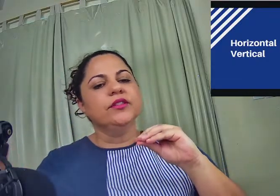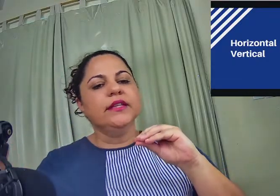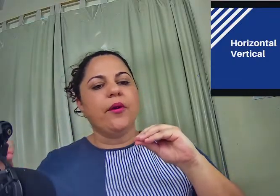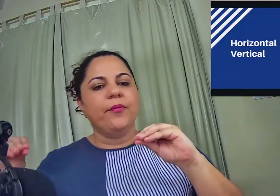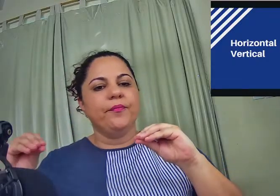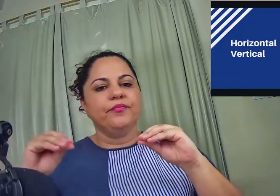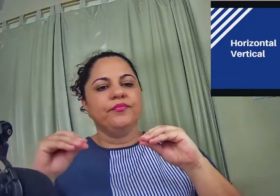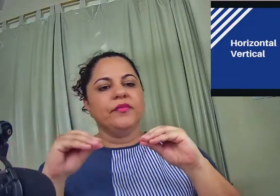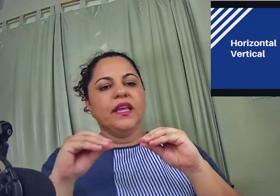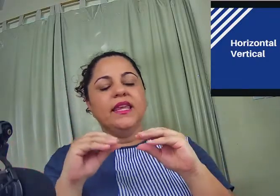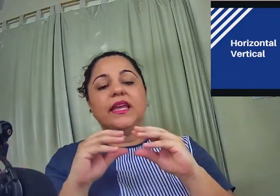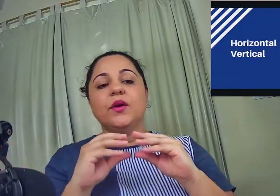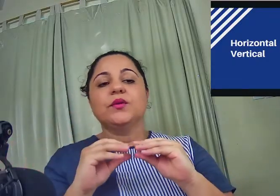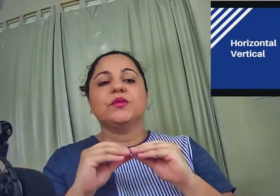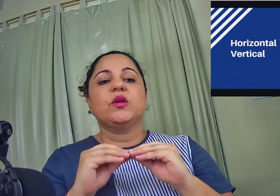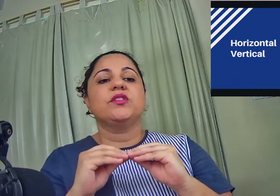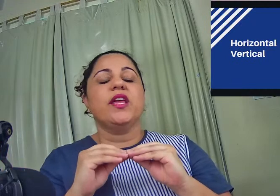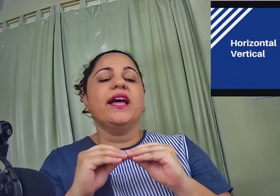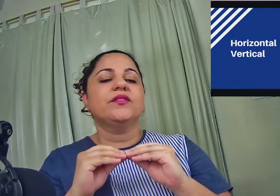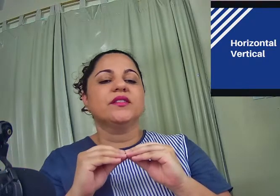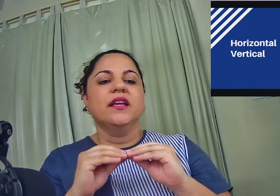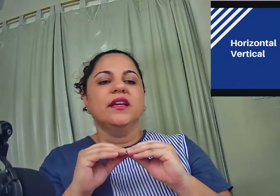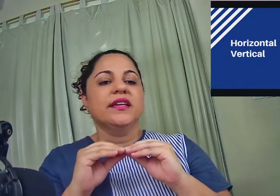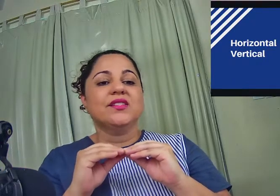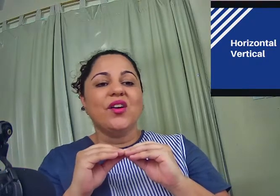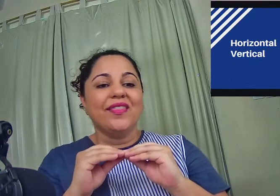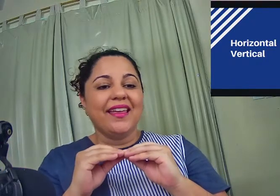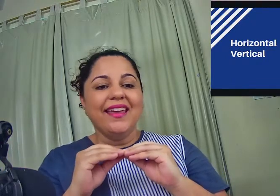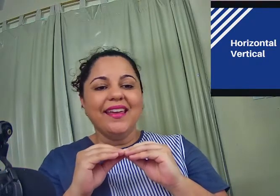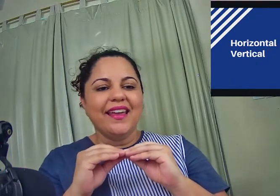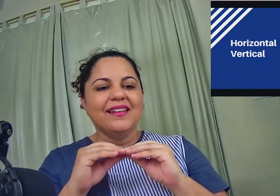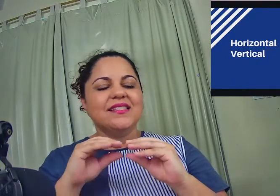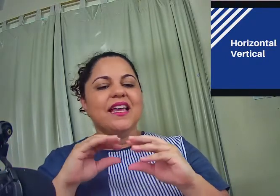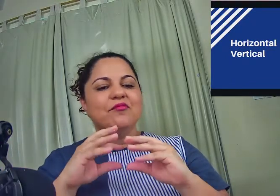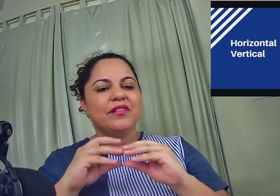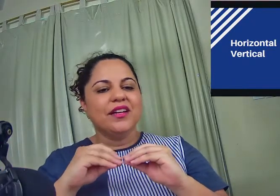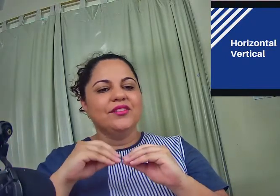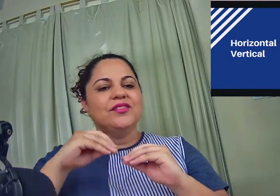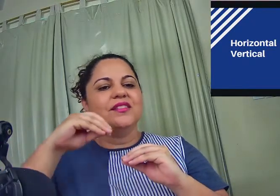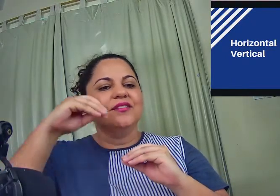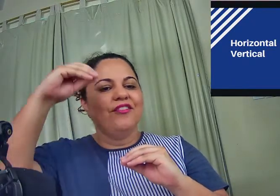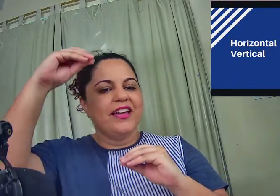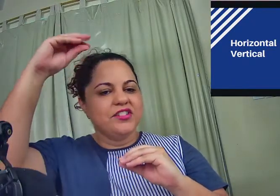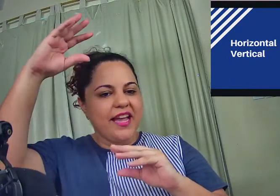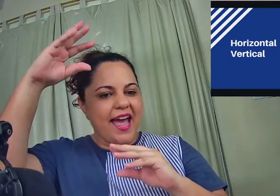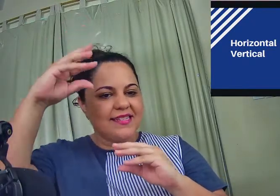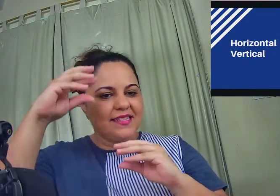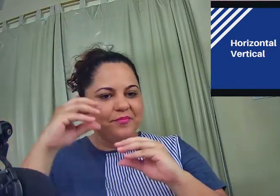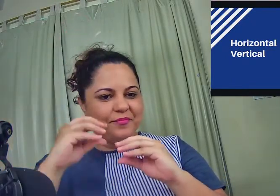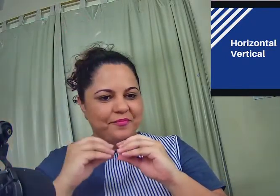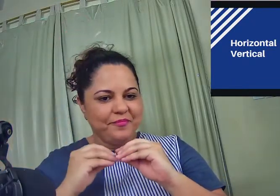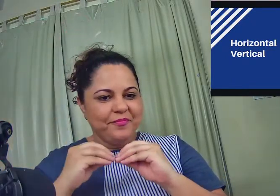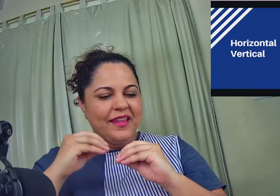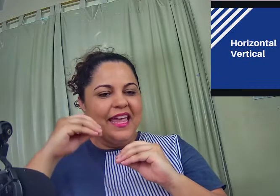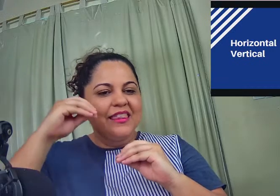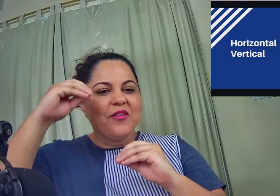horizontal. E tem alguns objetos que só tem eles em planos verticais. Então,